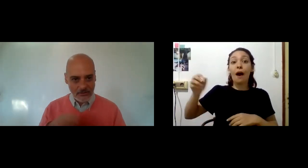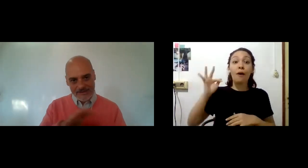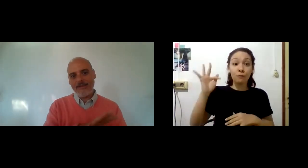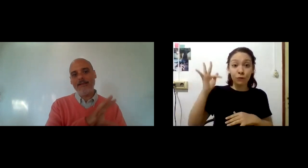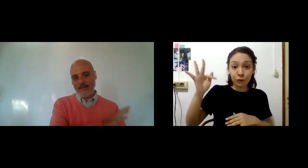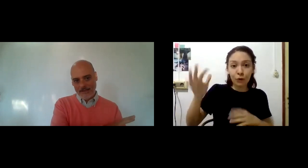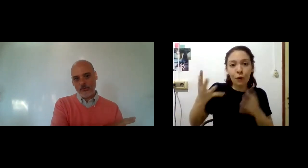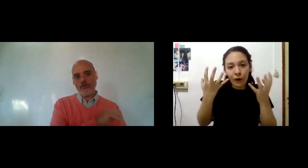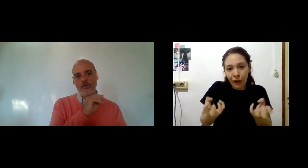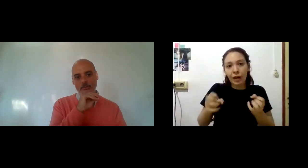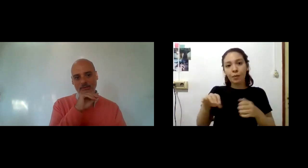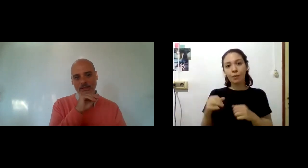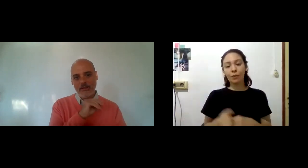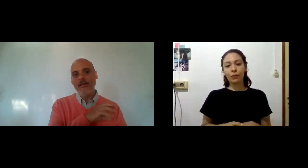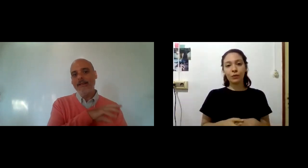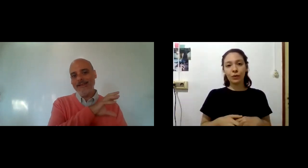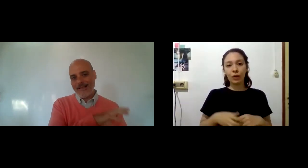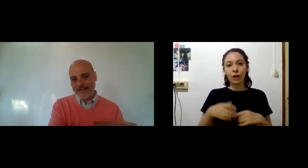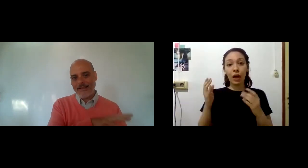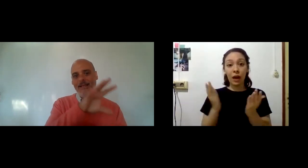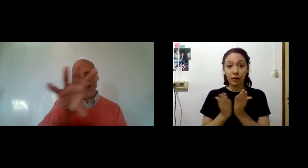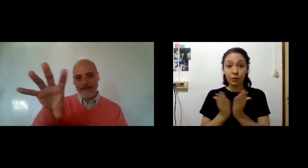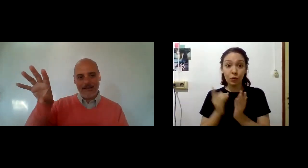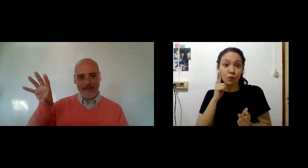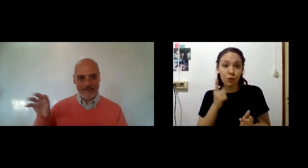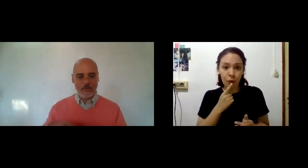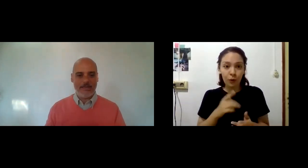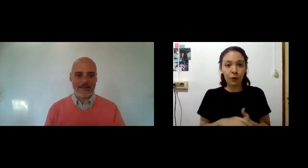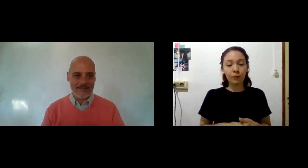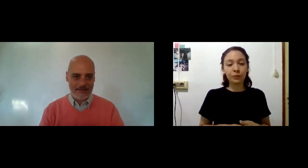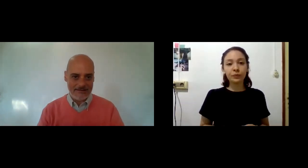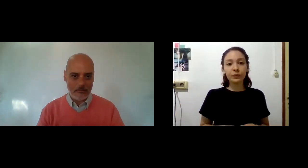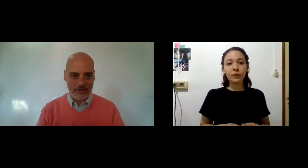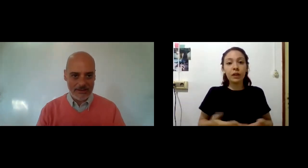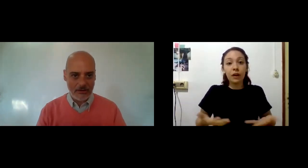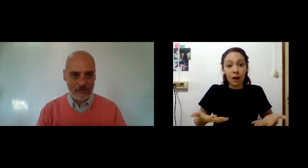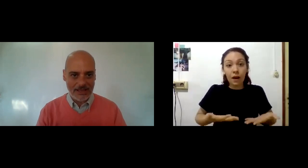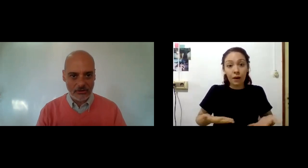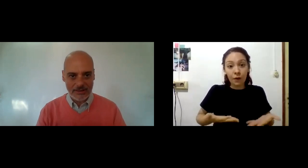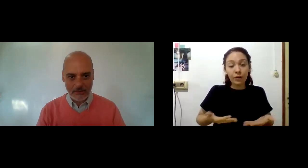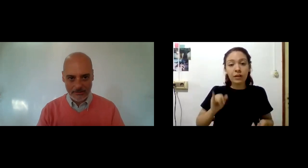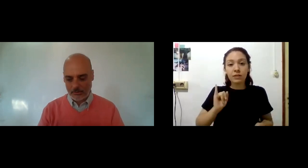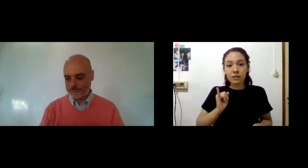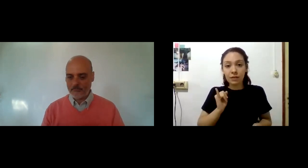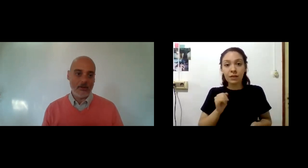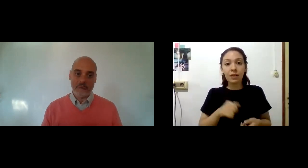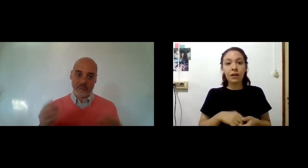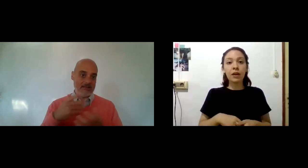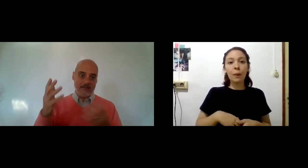Lo que sí hoy existe es el área de estudios sordos en Montevideo y la carrera distribuida en 3 sedes, Montevideo, Salto y